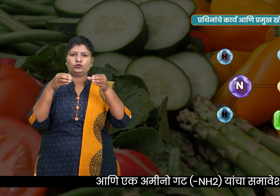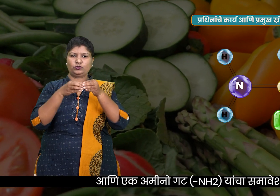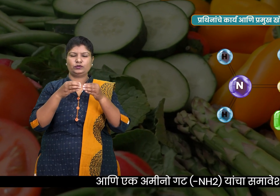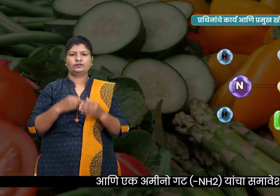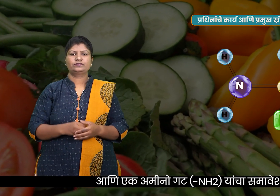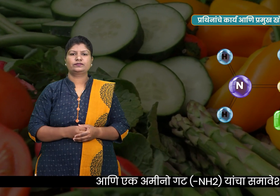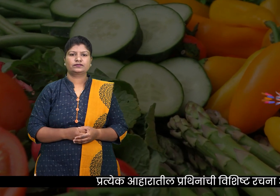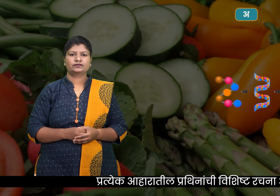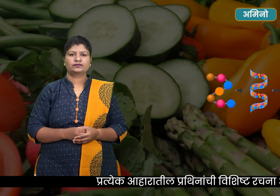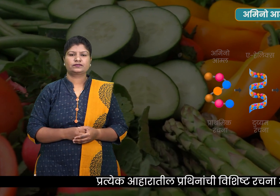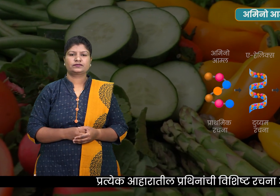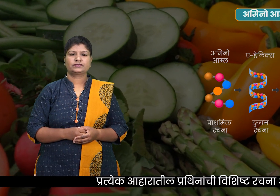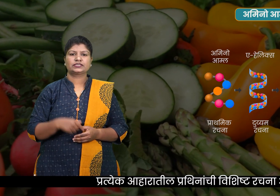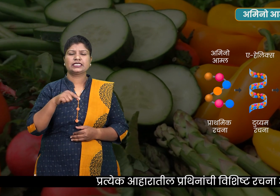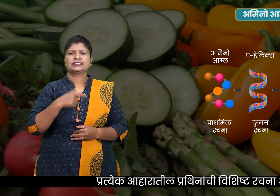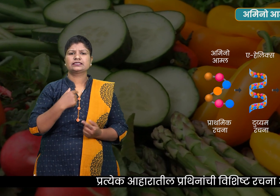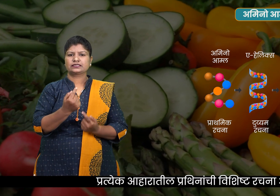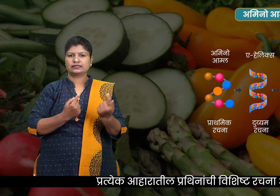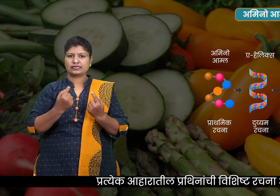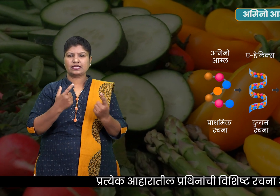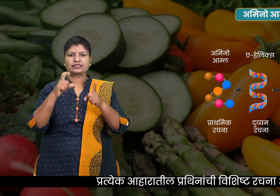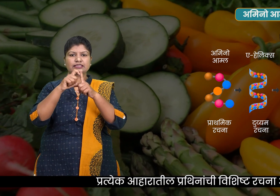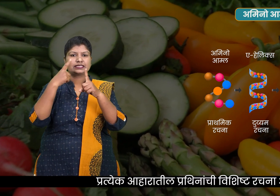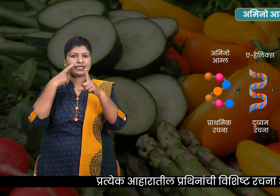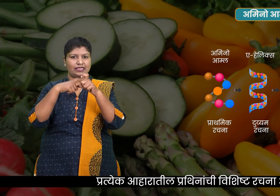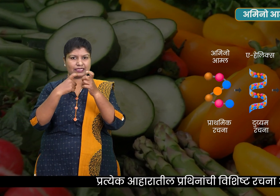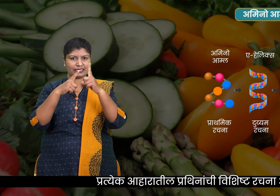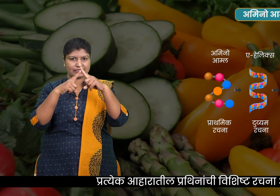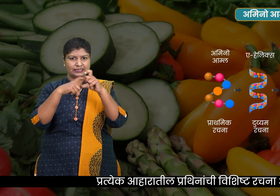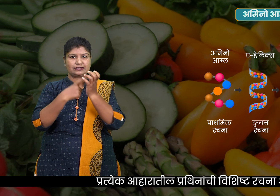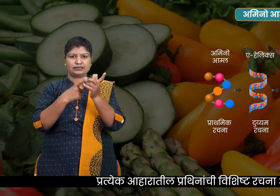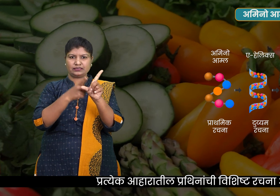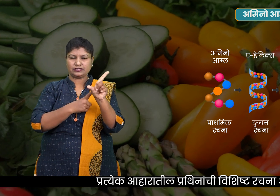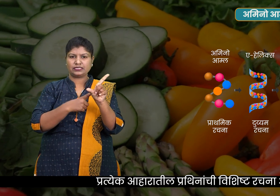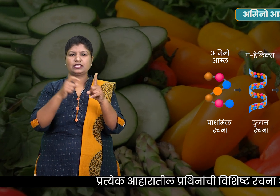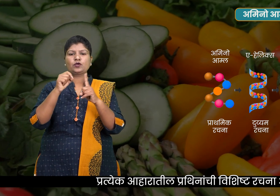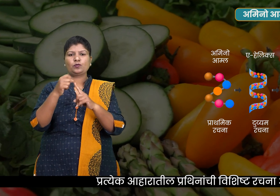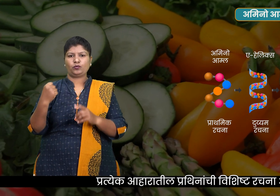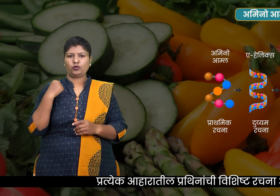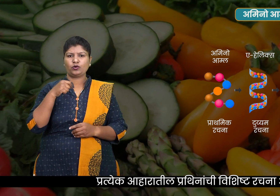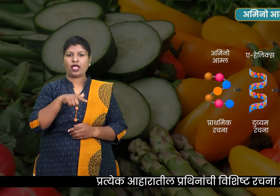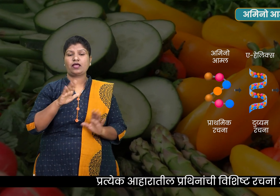होते. प्रत्येक आहारातील प्रथिनांची विशिष्ट रचना असते.